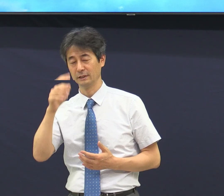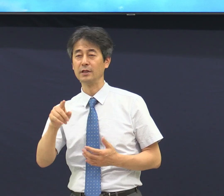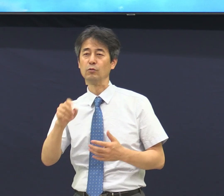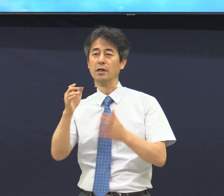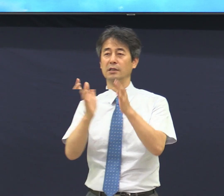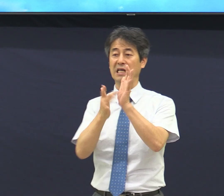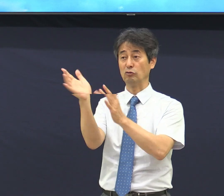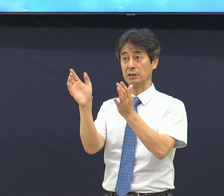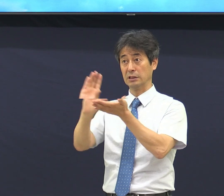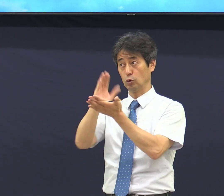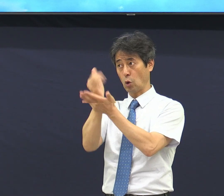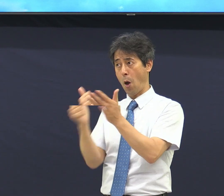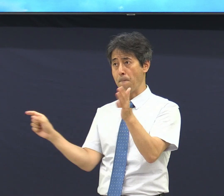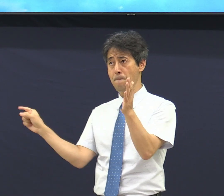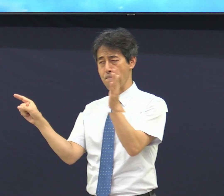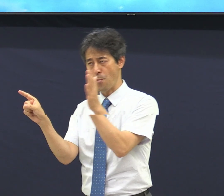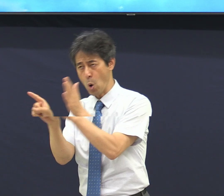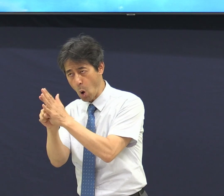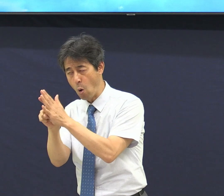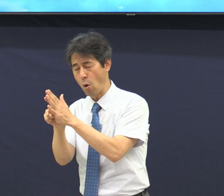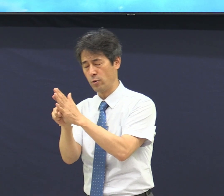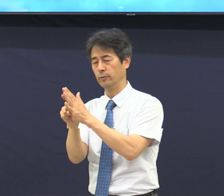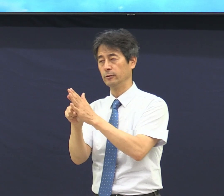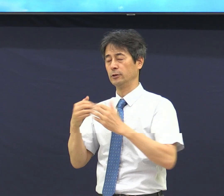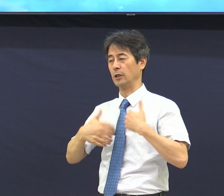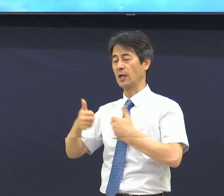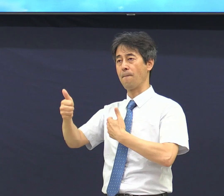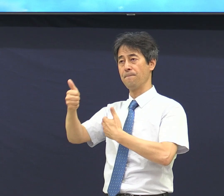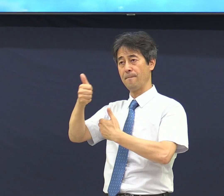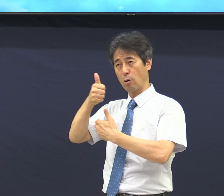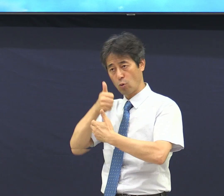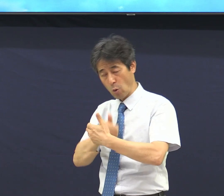사실 말씀이 어렵습니다. 예수님을 믿고